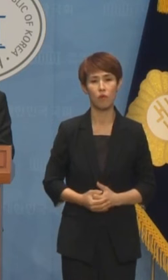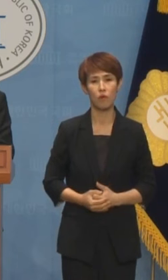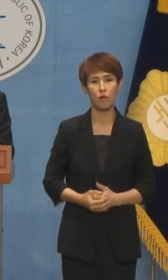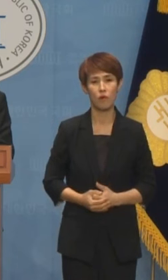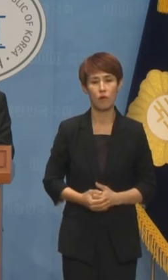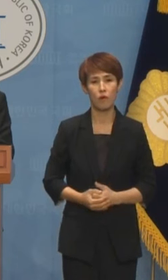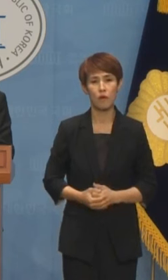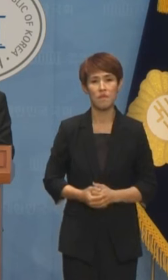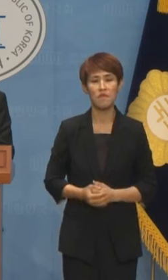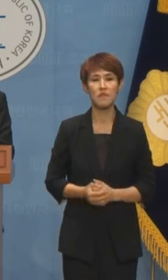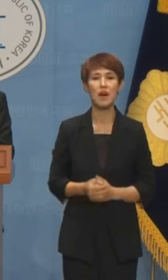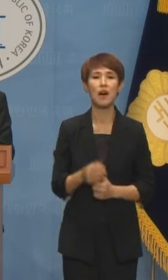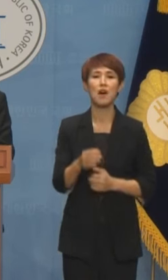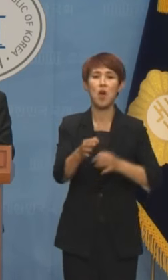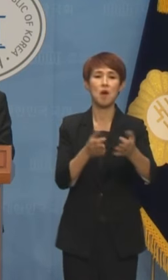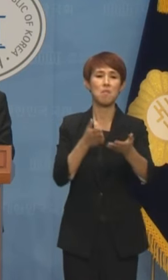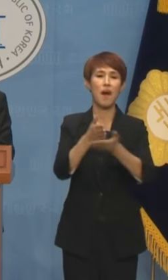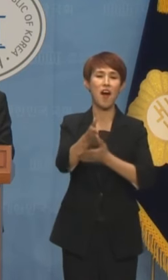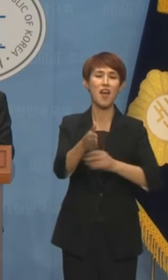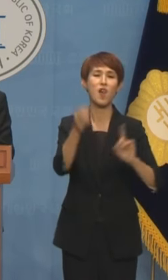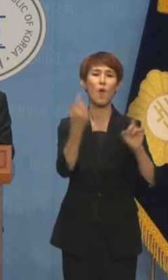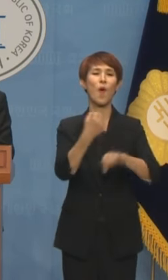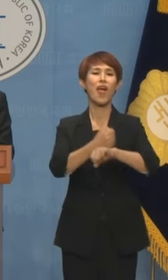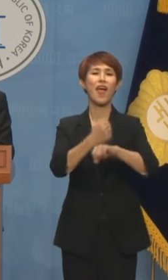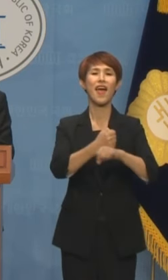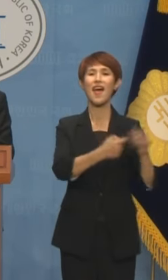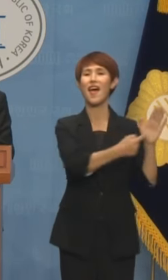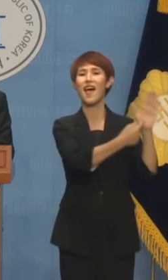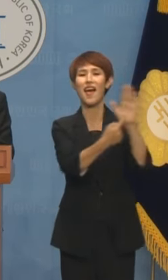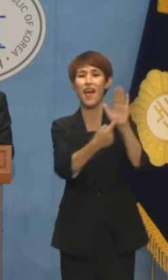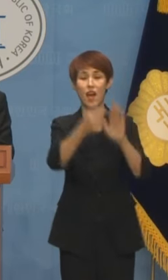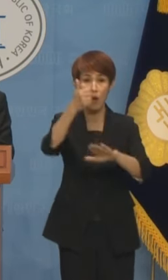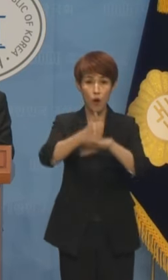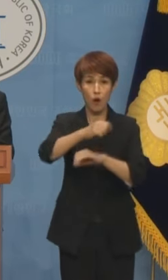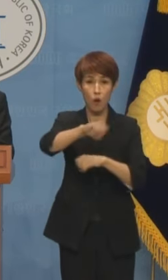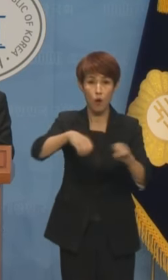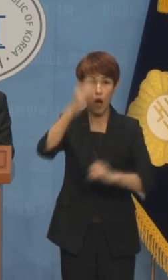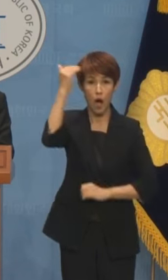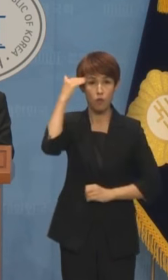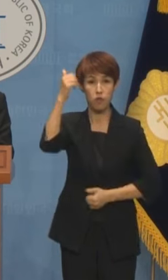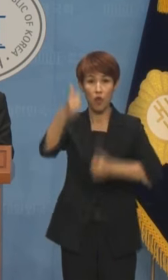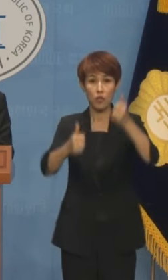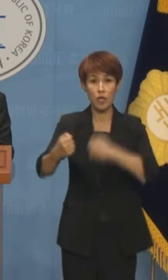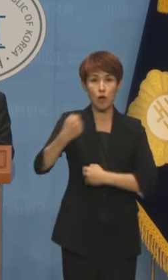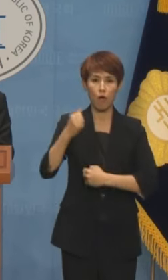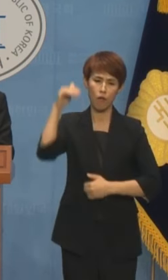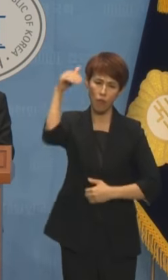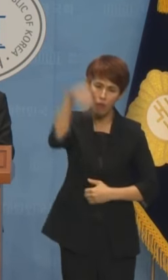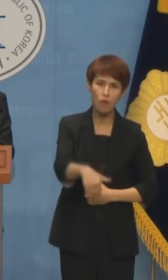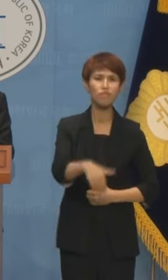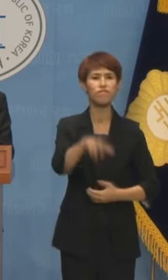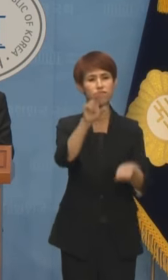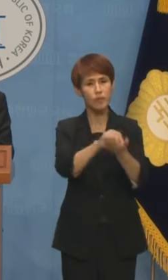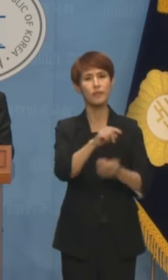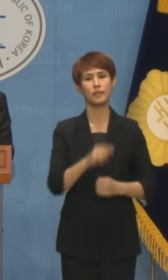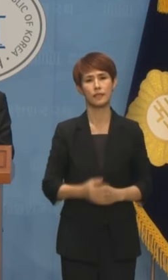영업사원 1호가 되겠다며 그렇게 호언장담하더니 오히려 대한민국의 경쟁력을 약화시키고 있는 것입니다.